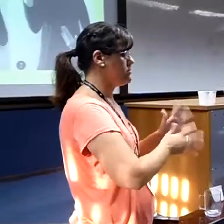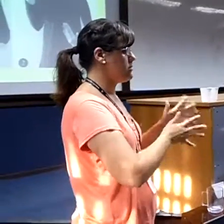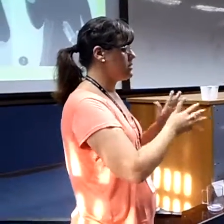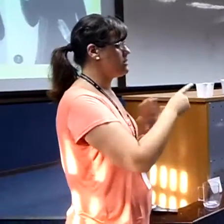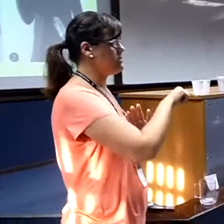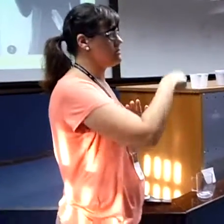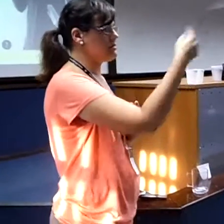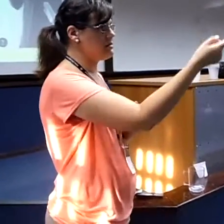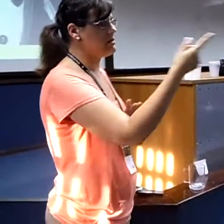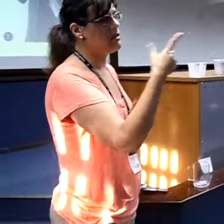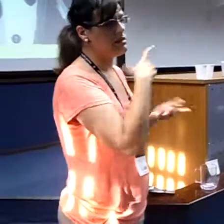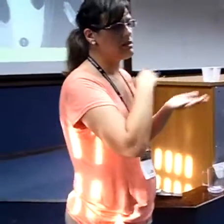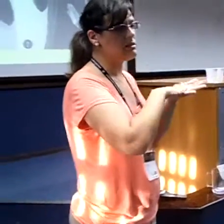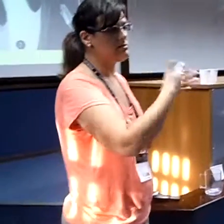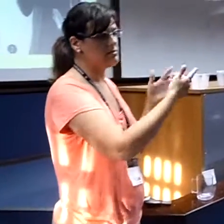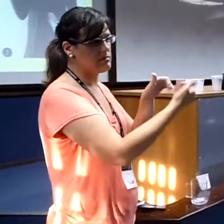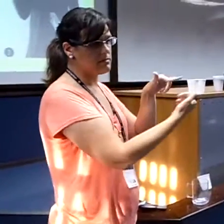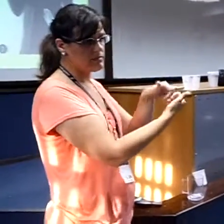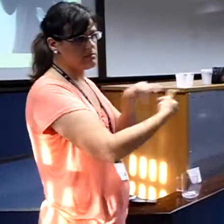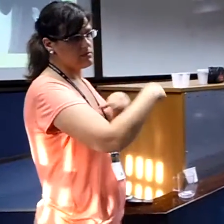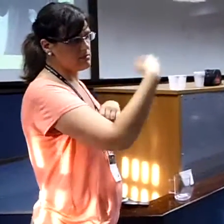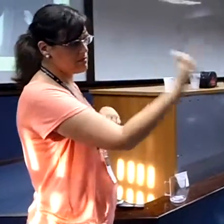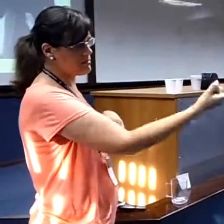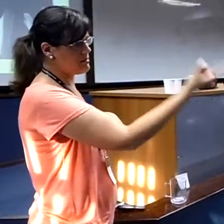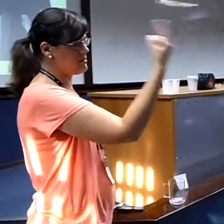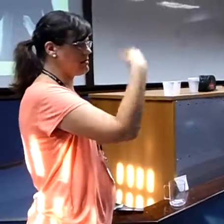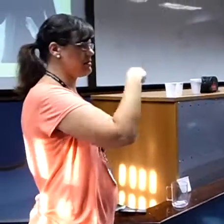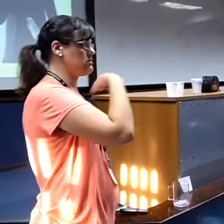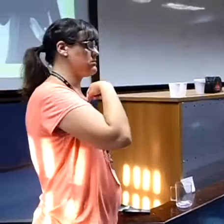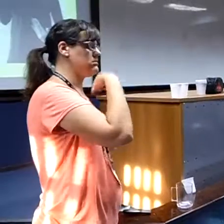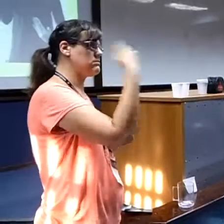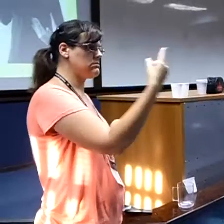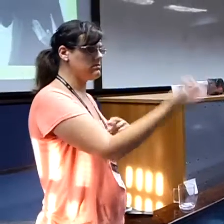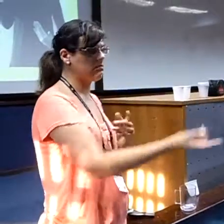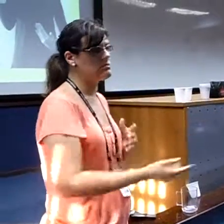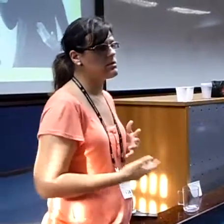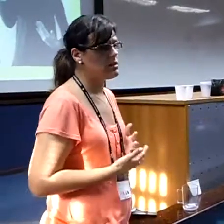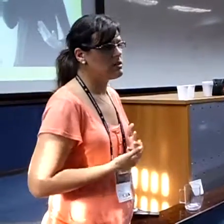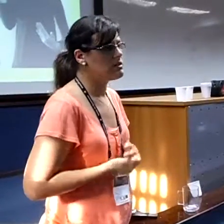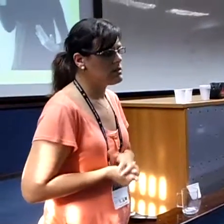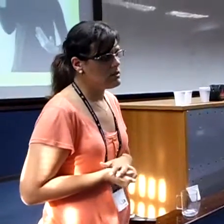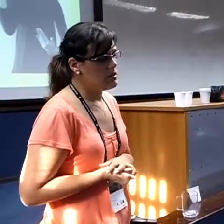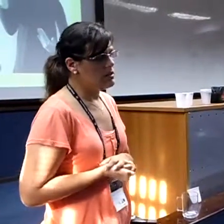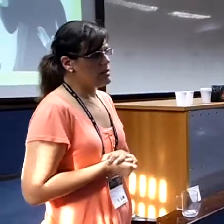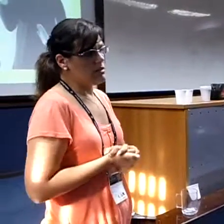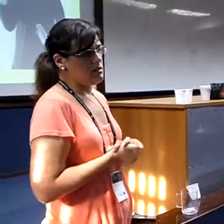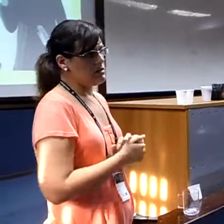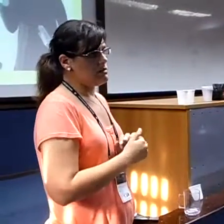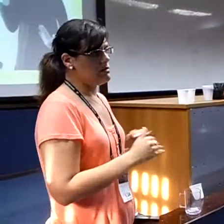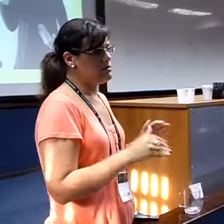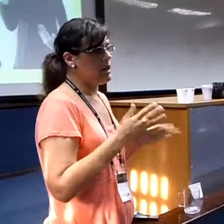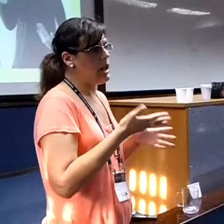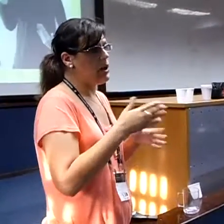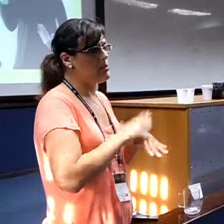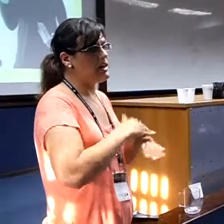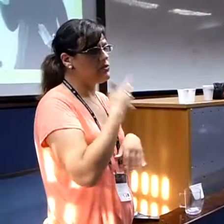Né? Tem o Viable, por exemplo, que é um tablet, uma tecnologia que é via vídeo, que se conversa à distância com qualquer